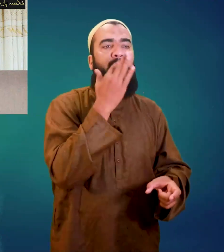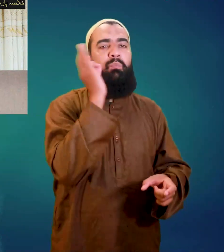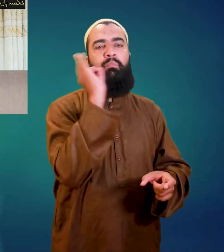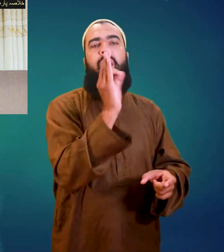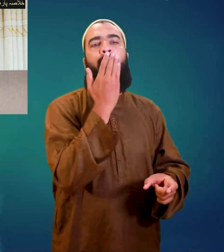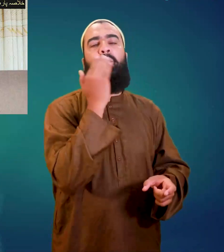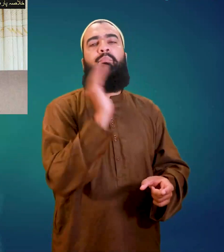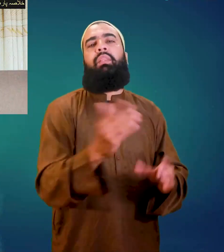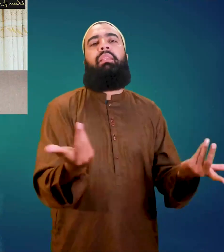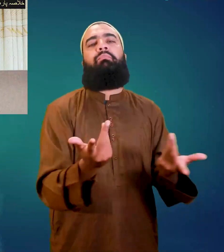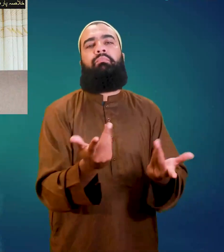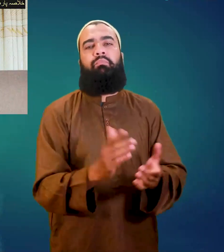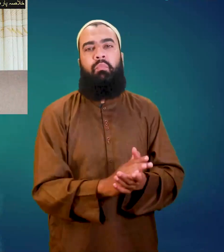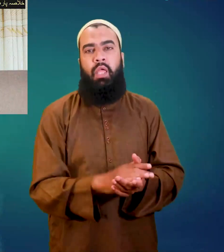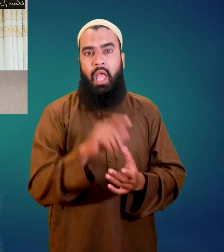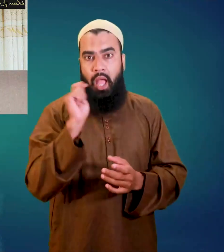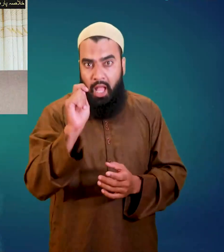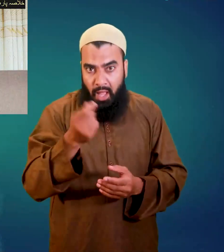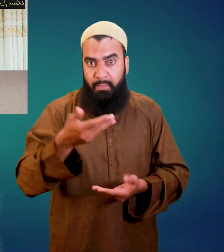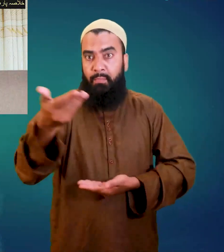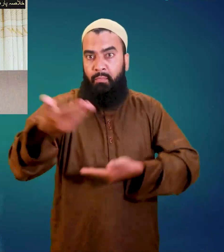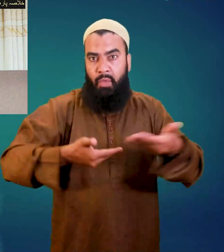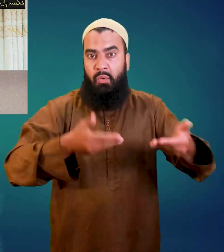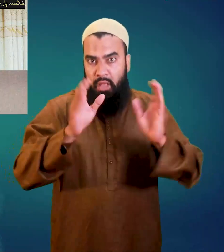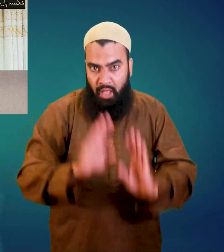انہیں اللہ کے ذکر سے غافل نہیں کرتی،